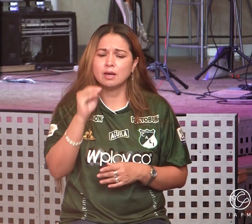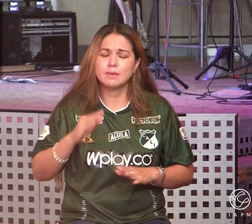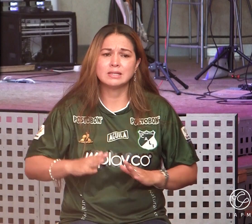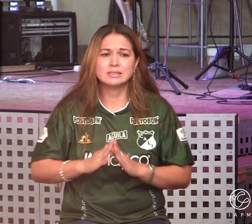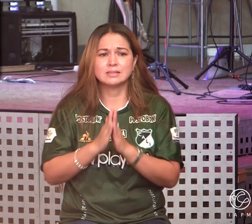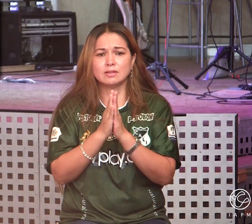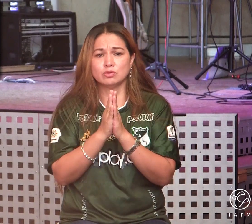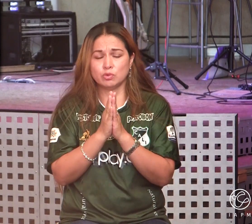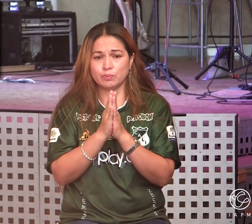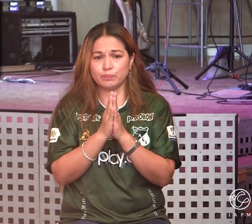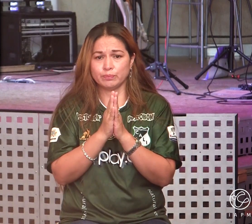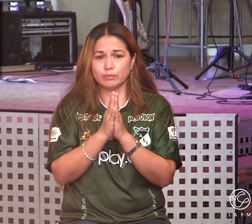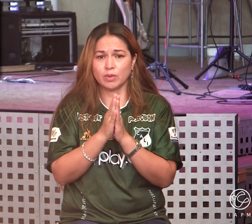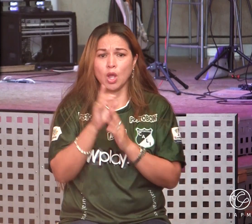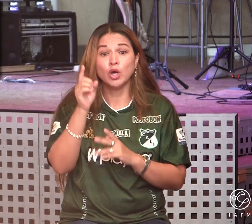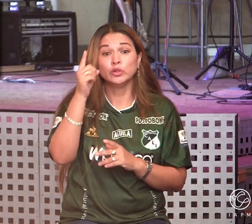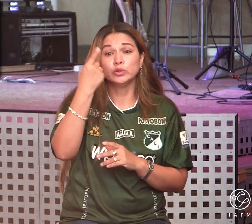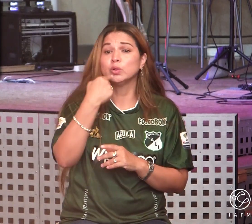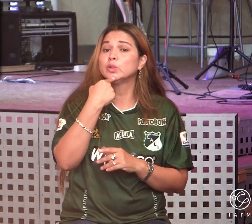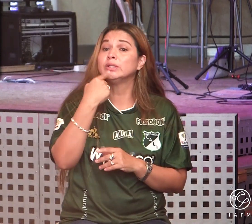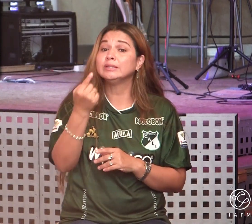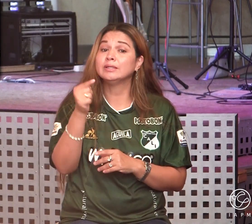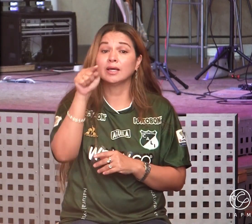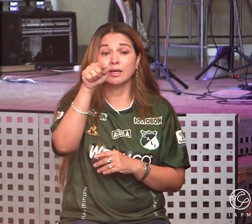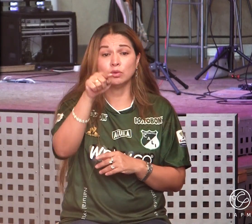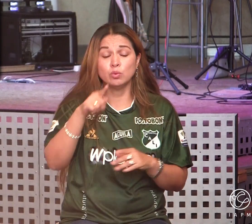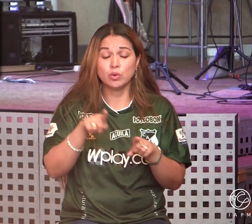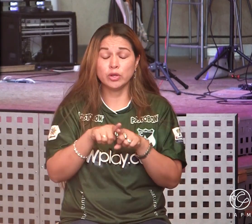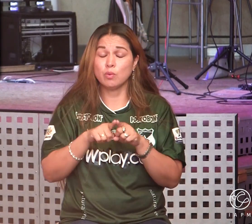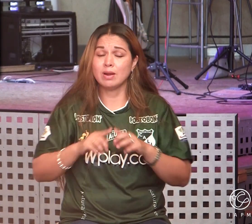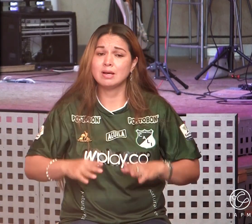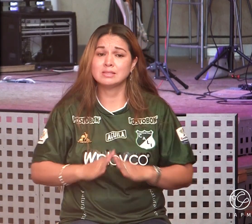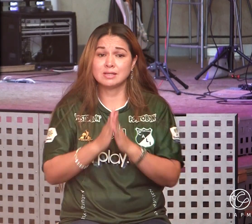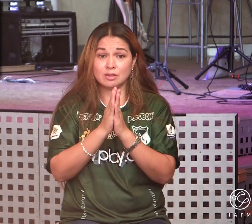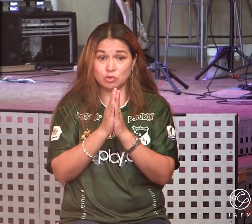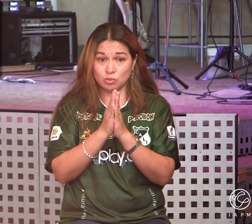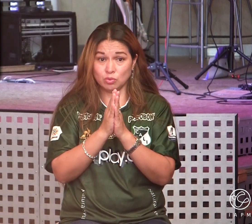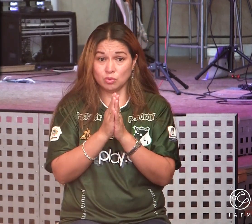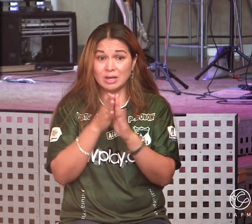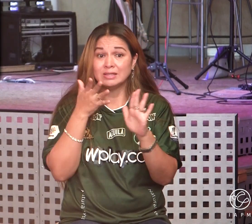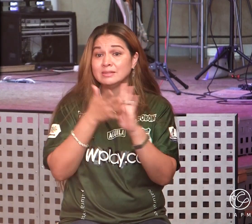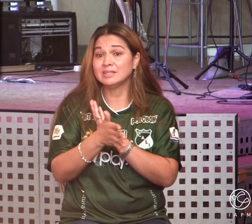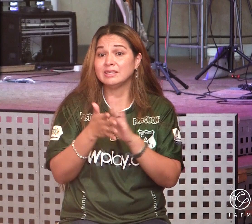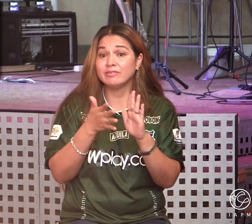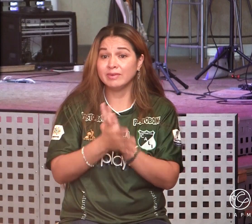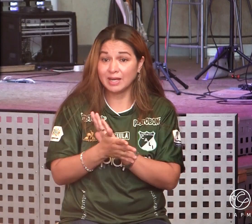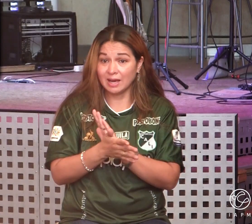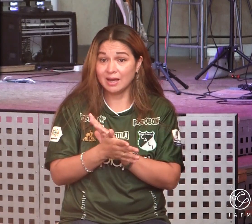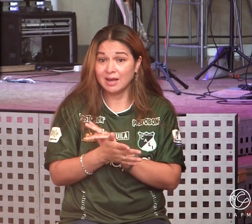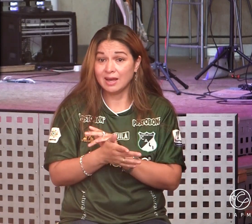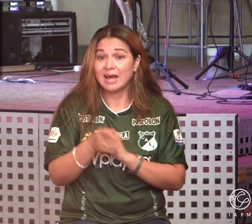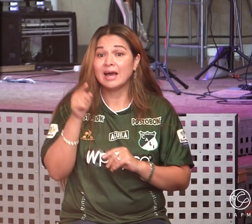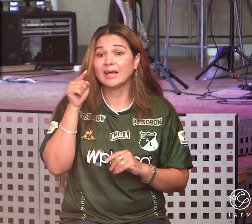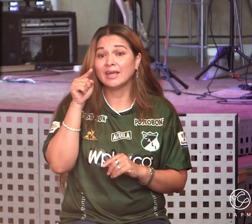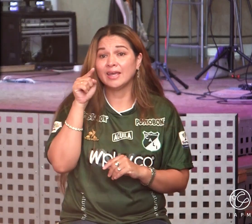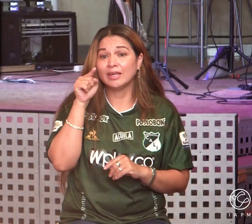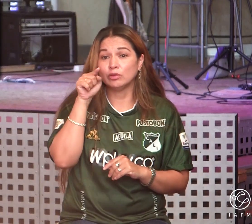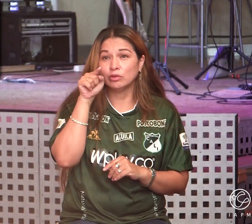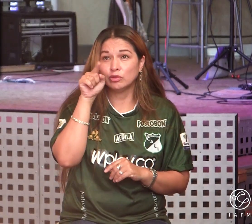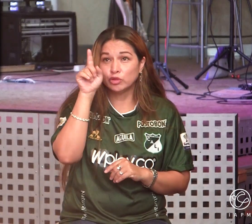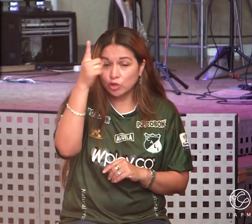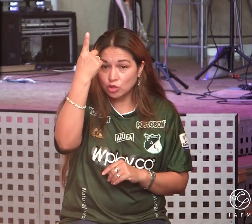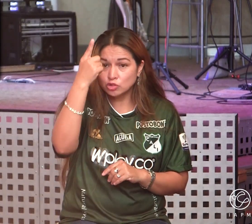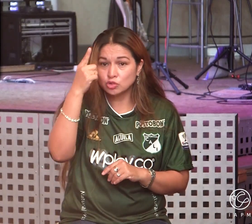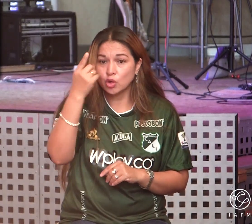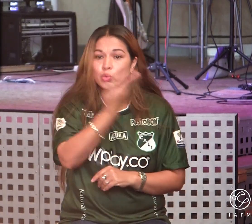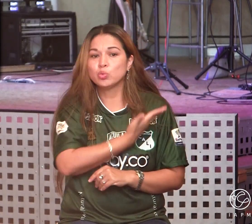suyo, dependiente de Él y gobernado por Él, más allá de que tenga ciertas características morales, que obviamente las implica, pero